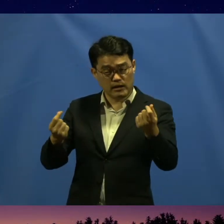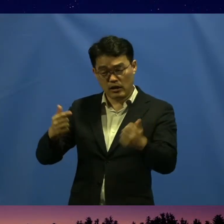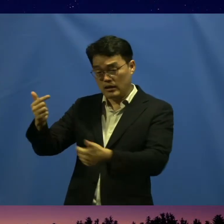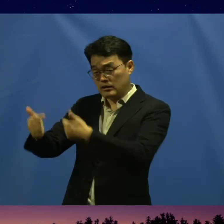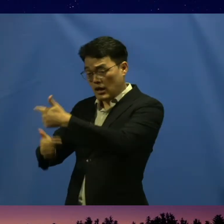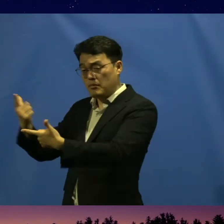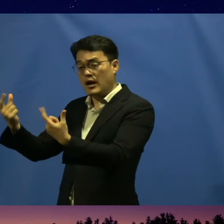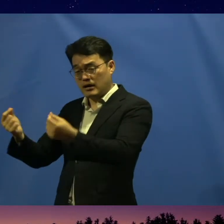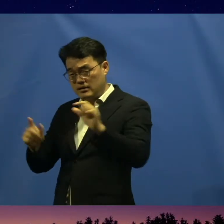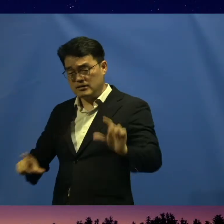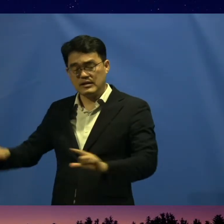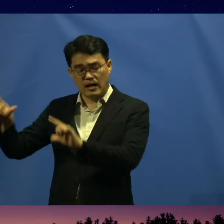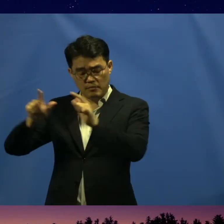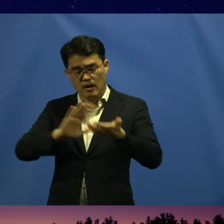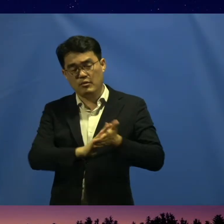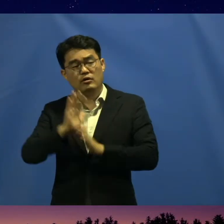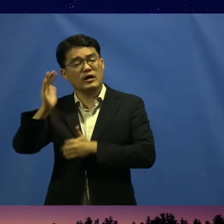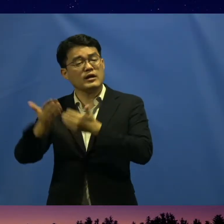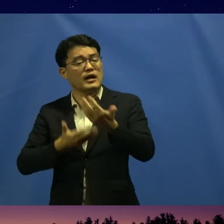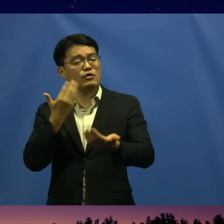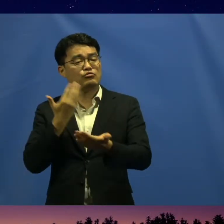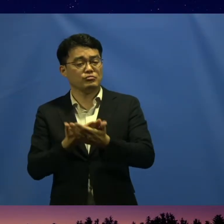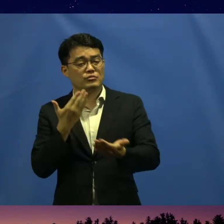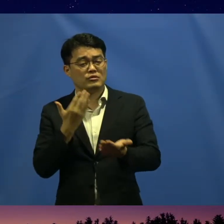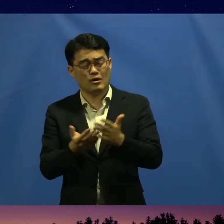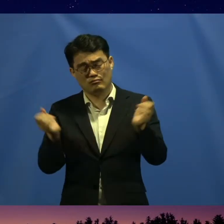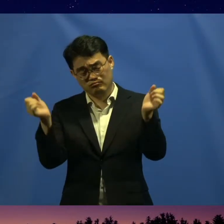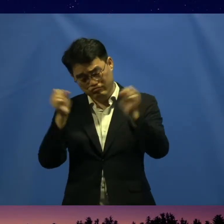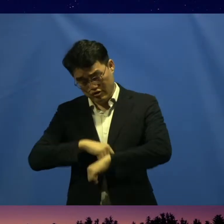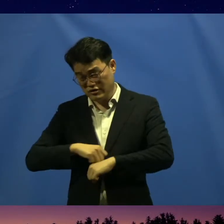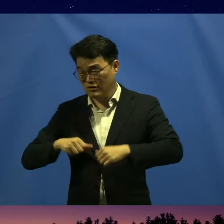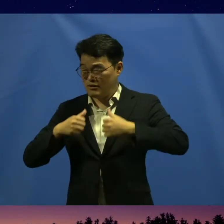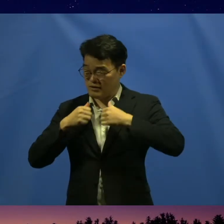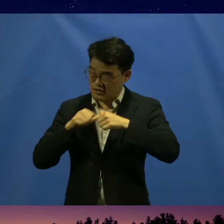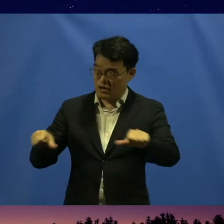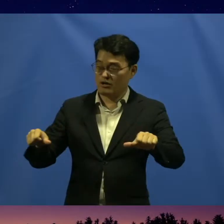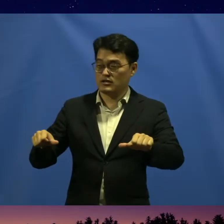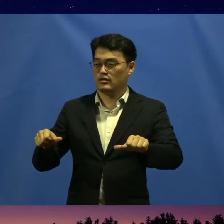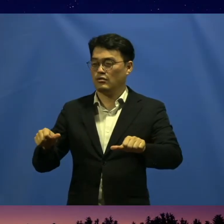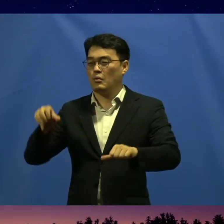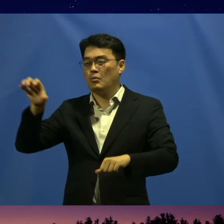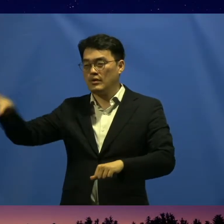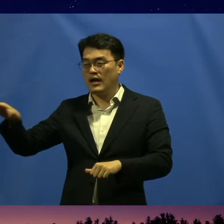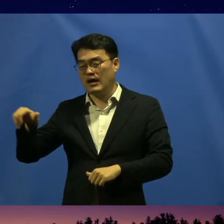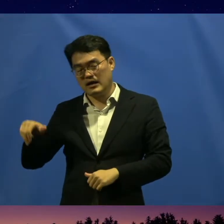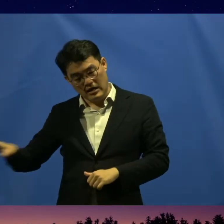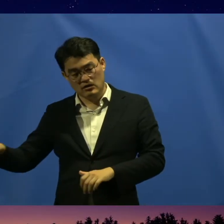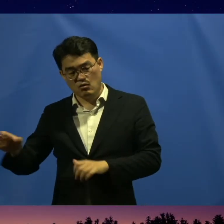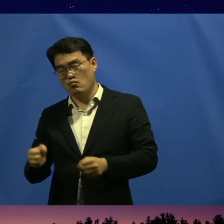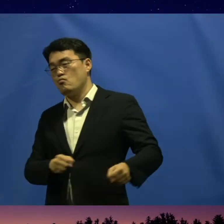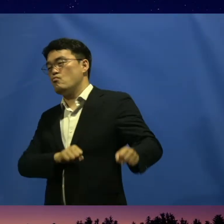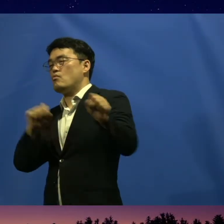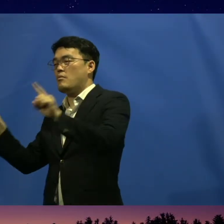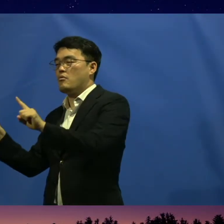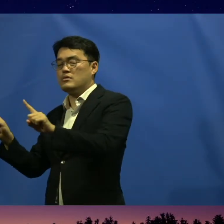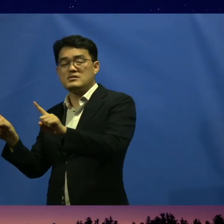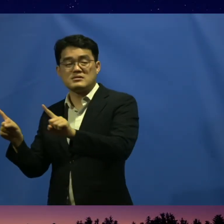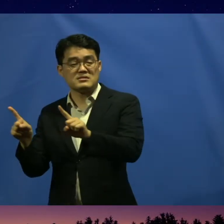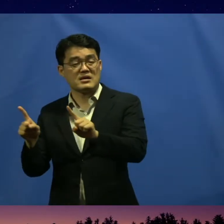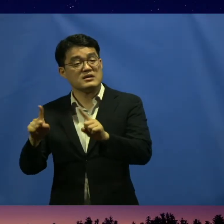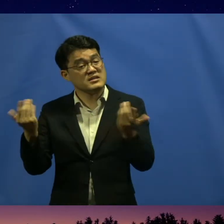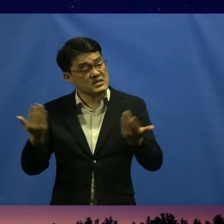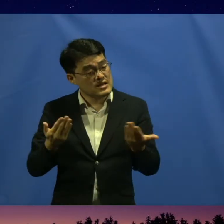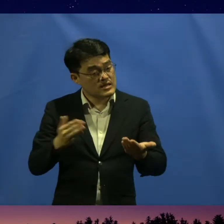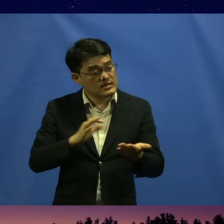일어나게 하여 주시옵소서. 무너지고 깨어지고 망가진 곳에 들어가 회복시키고 수축하는 일에 쓰임받는